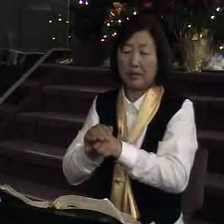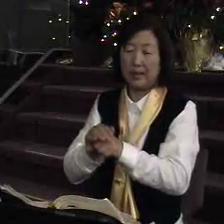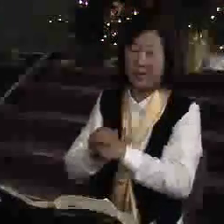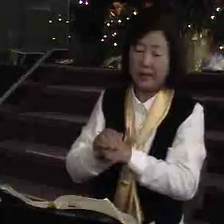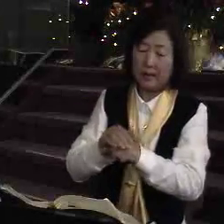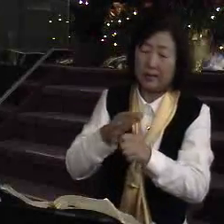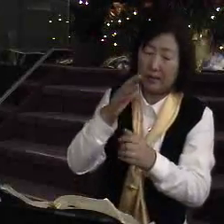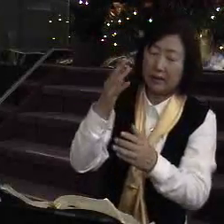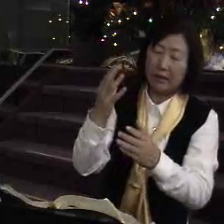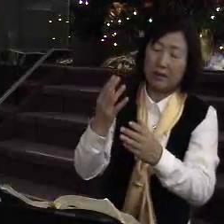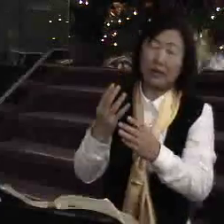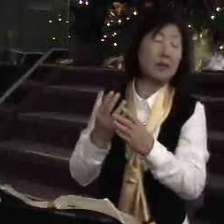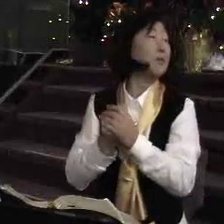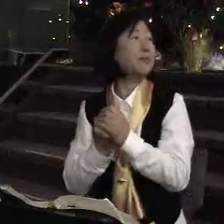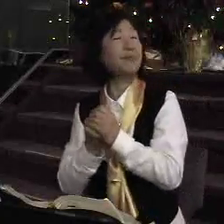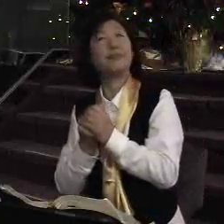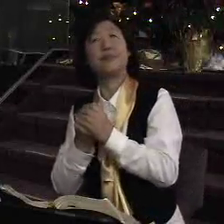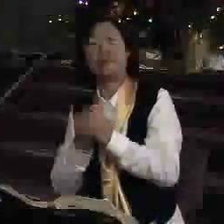있어요.